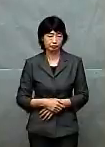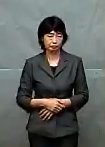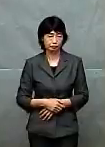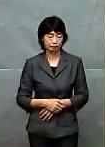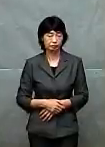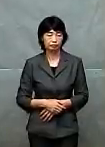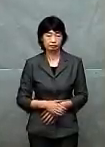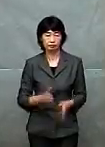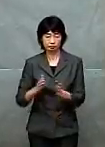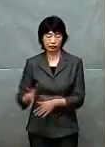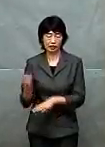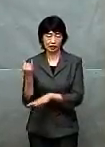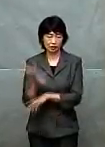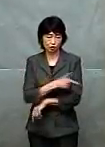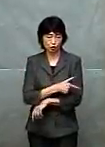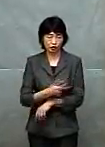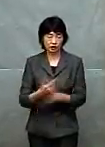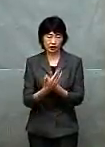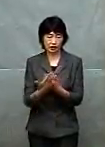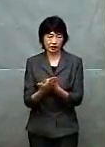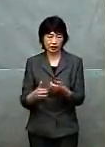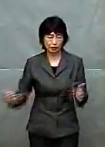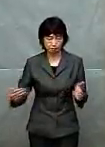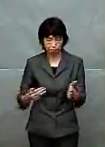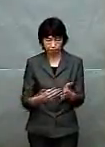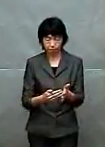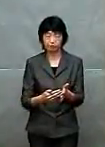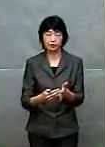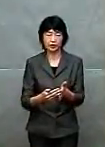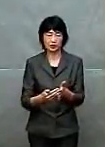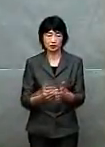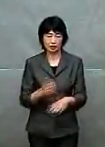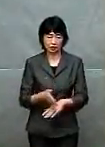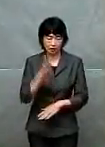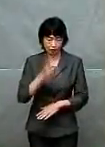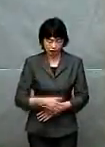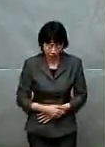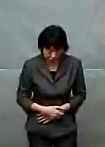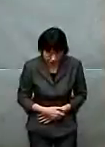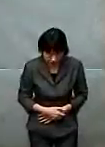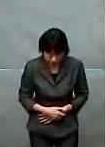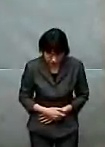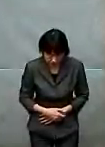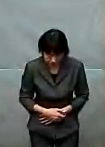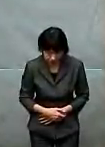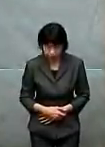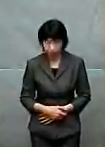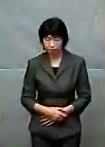ちまして知事の記者会見を終了させていただきます。ありがとうございました。